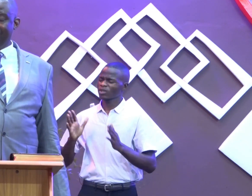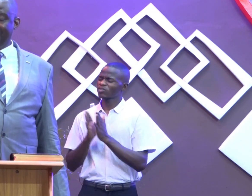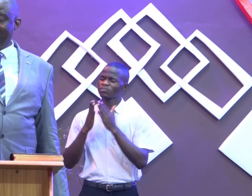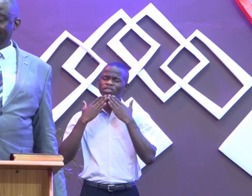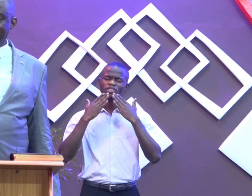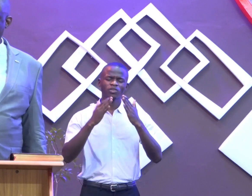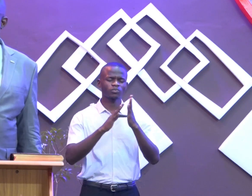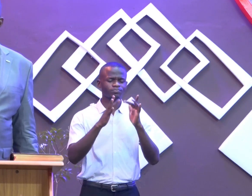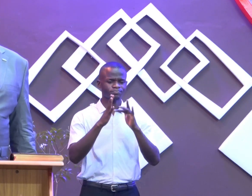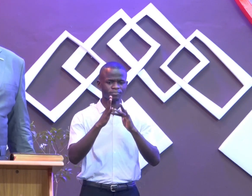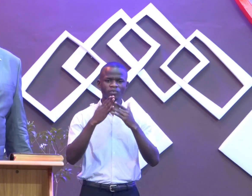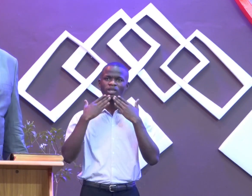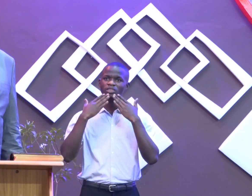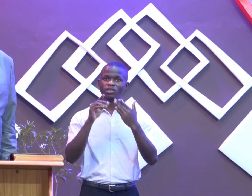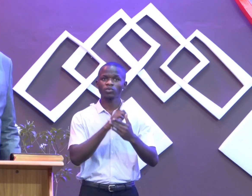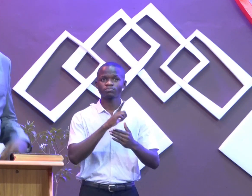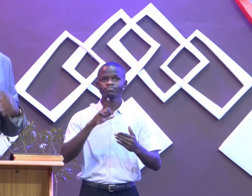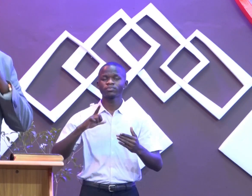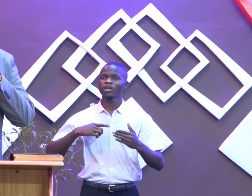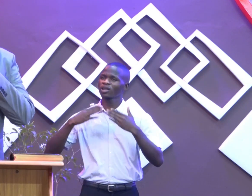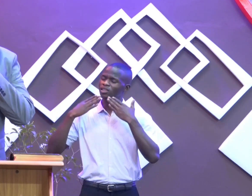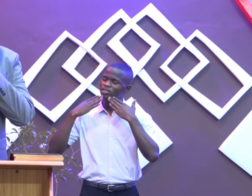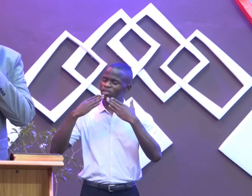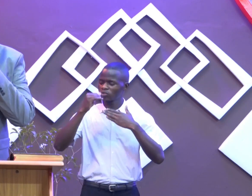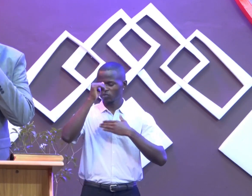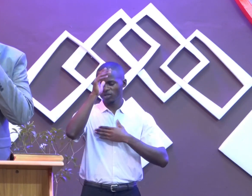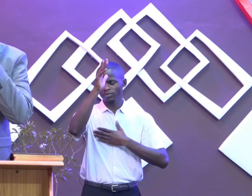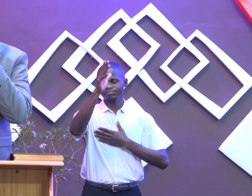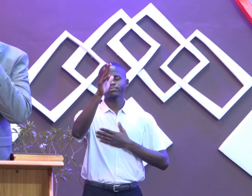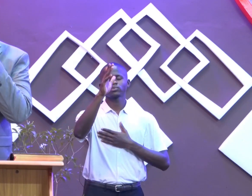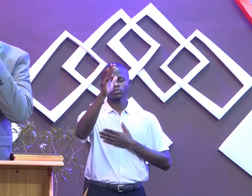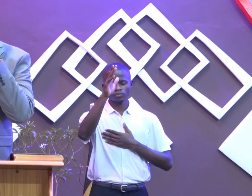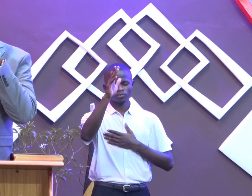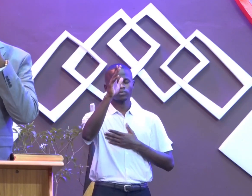zanyo mkama Weyvali nyo weyvali lindala